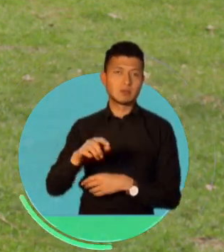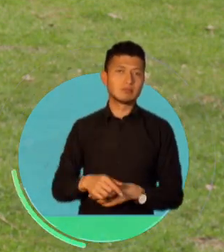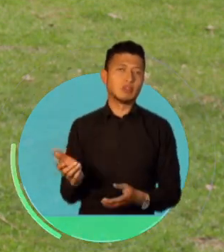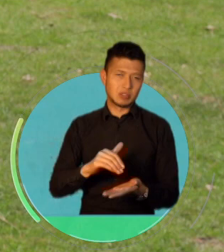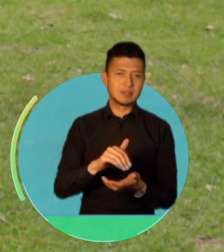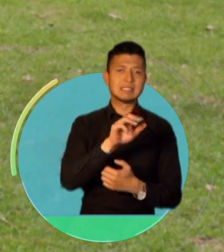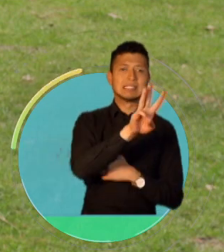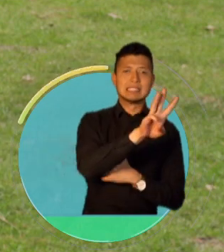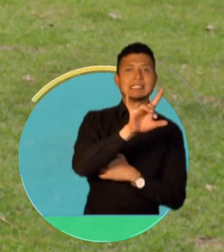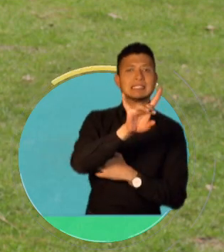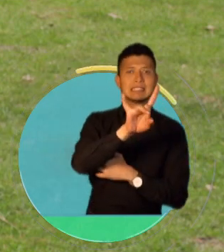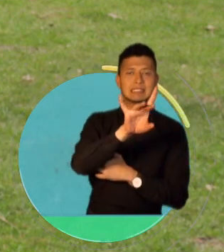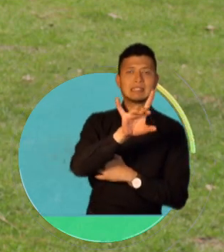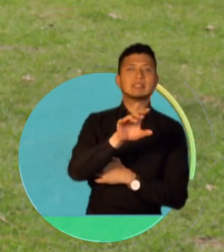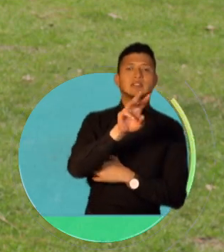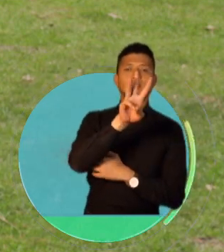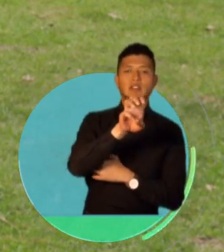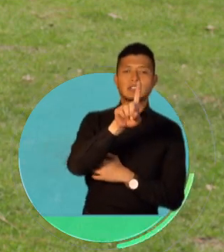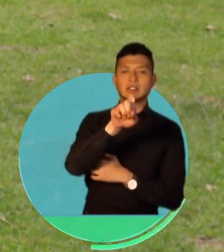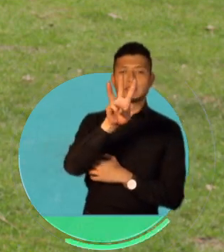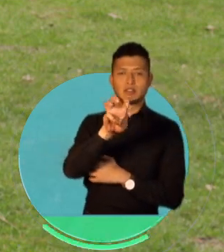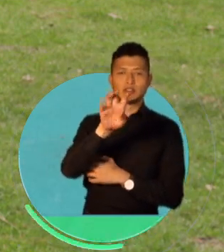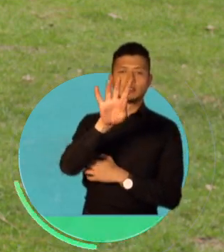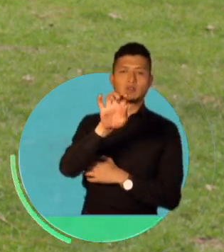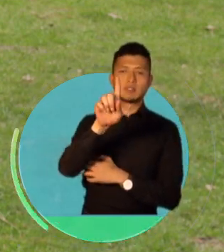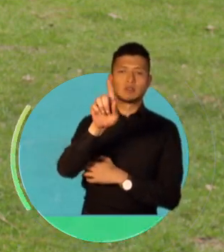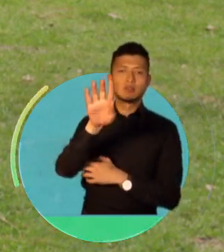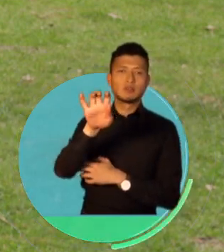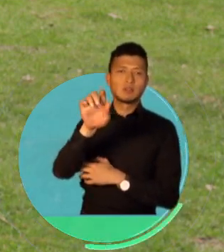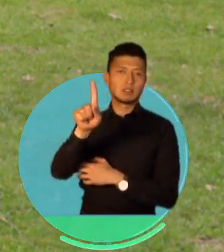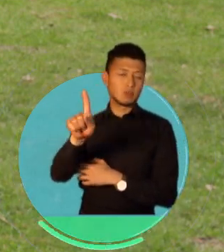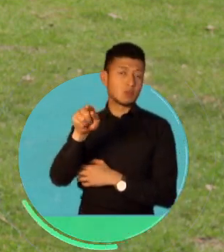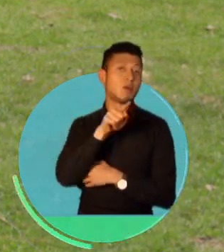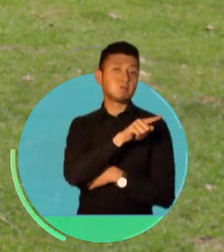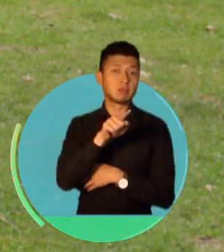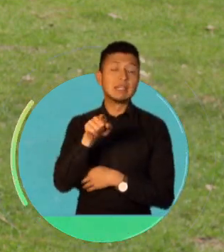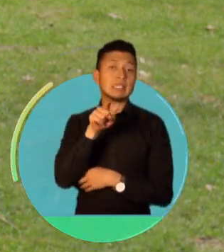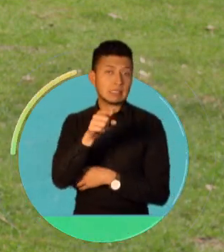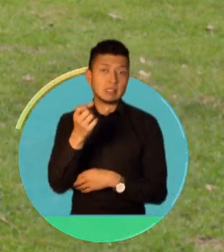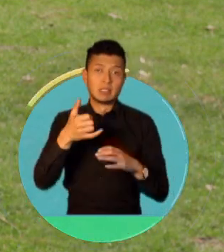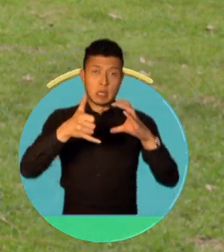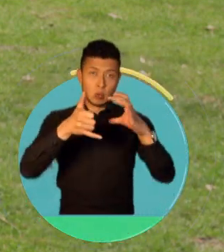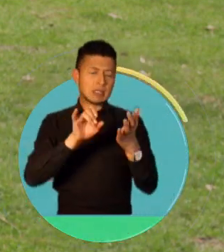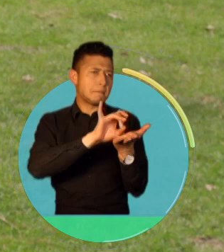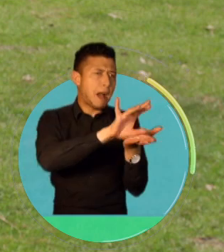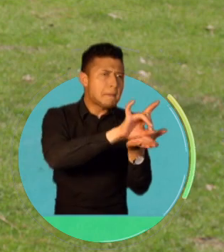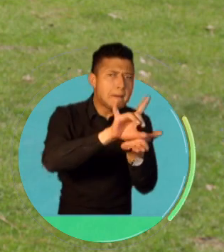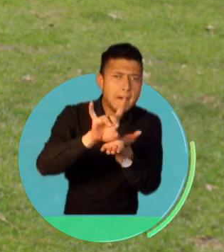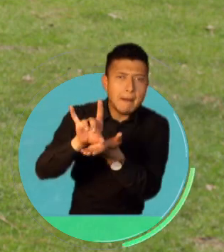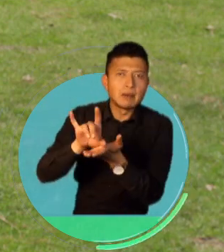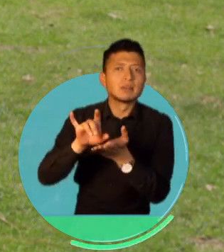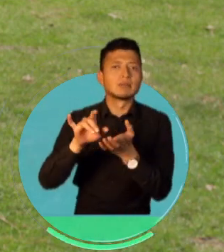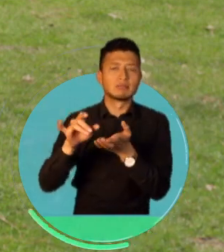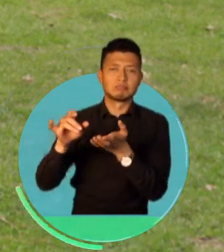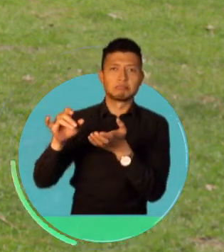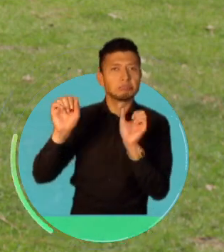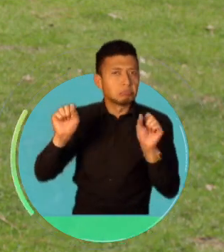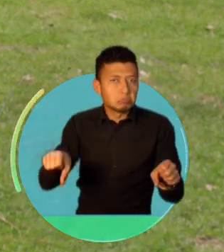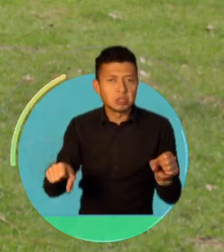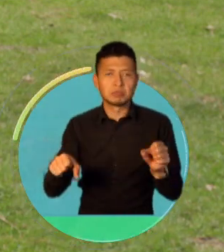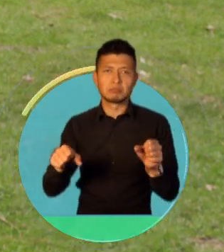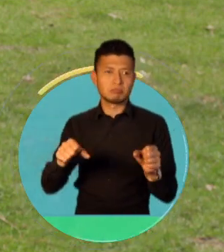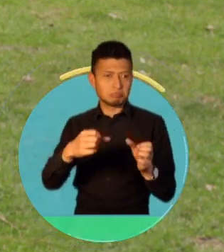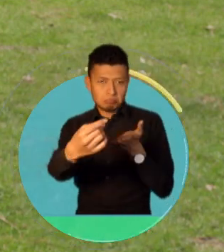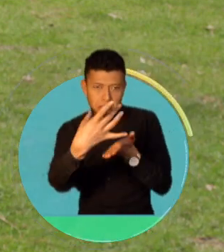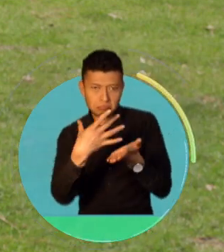91 315 868 91 91 ahí pueden colocar lo que quieran y con